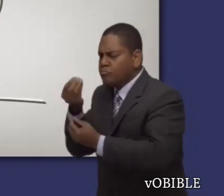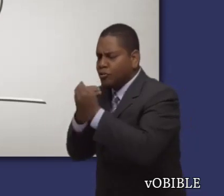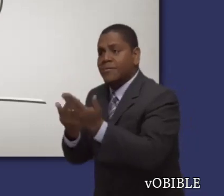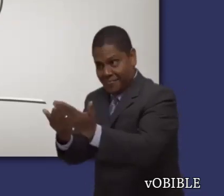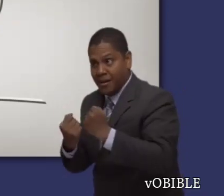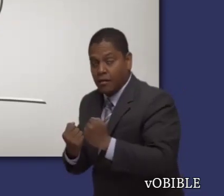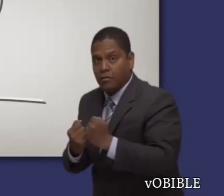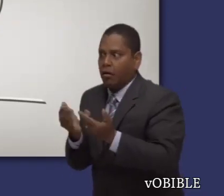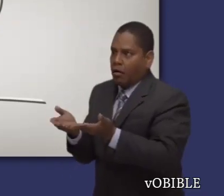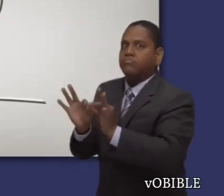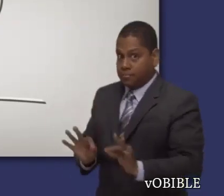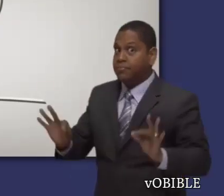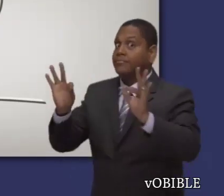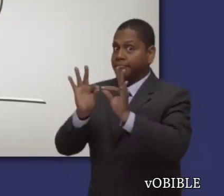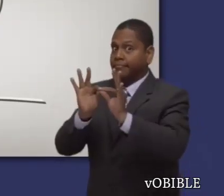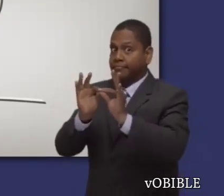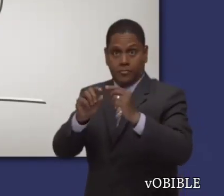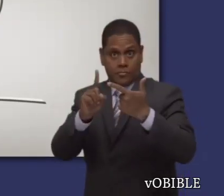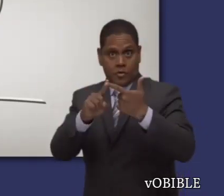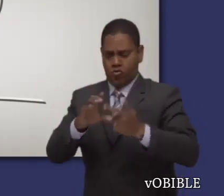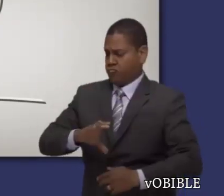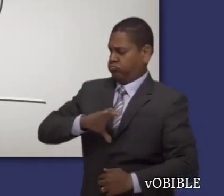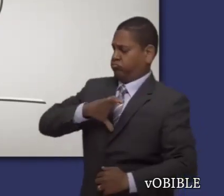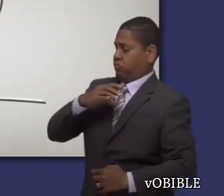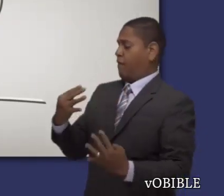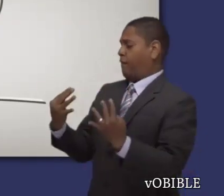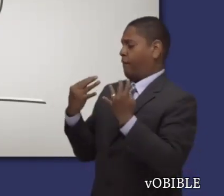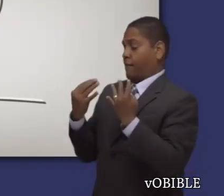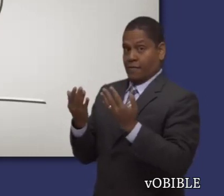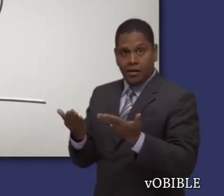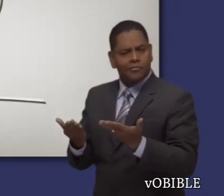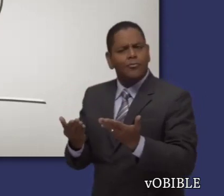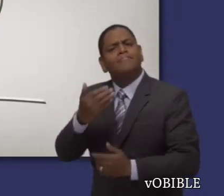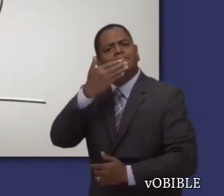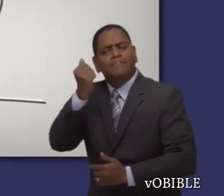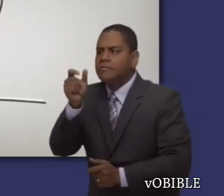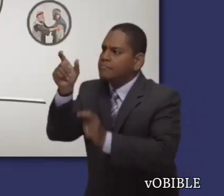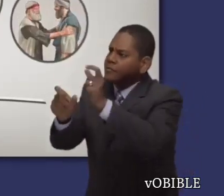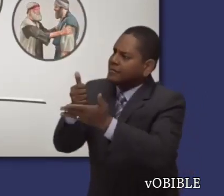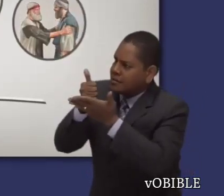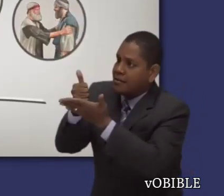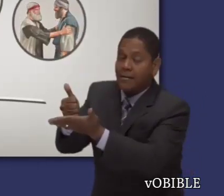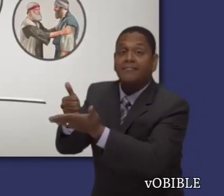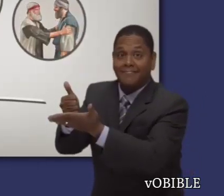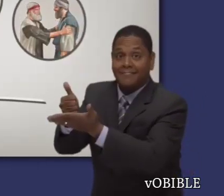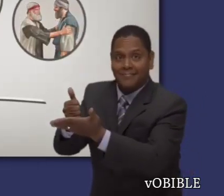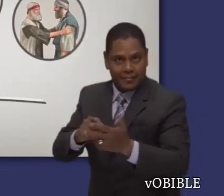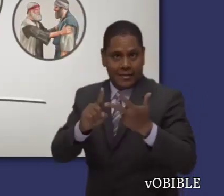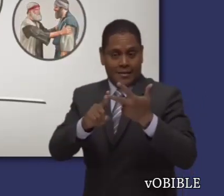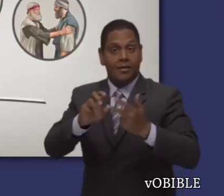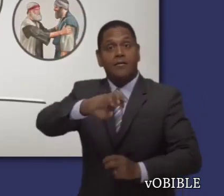el contraste que hace entre la actitud del orgulloso Diótrefes y la del bondadoso Gallo, y en cómo Juan demuestra que ama